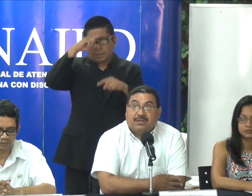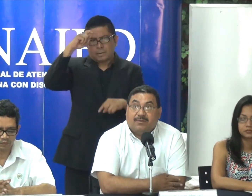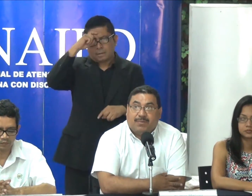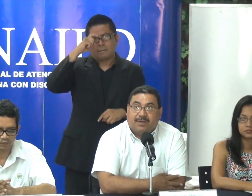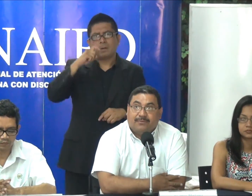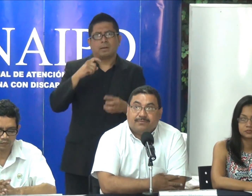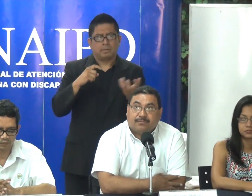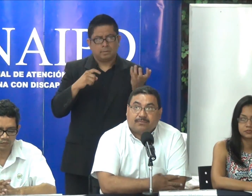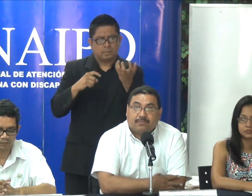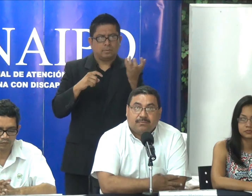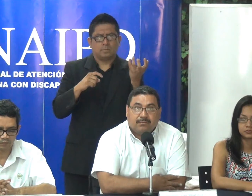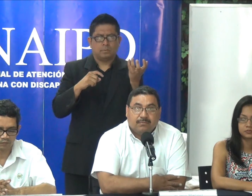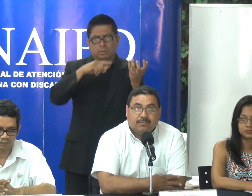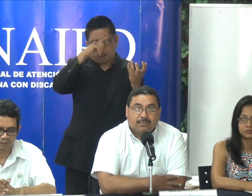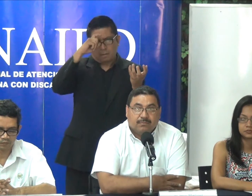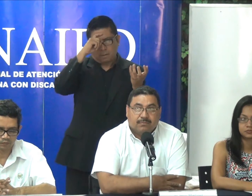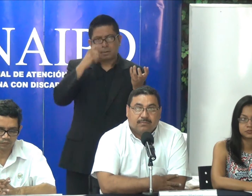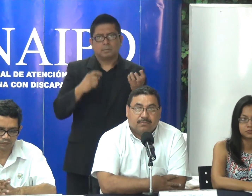su fuente de empleo.